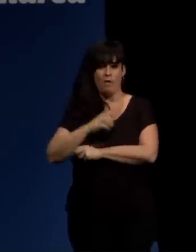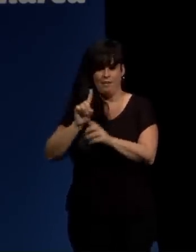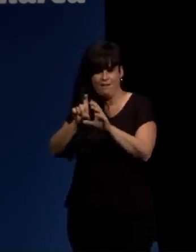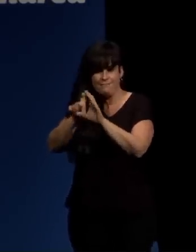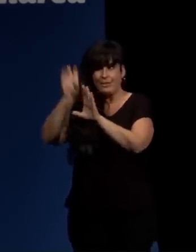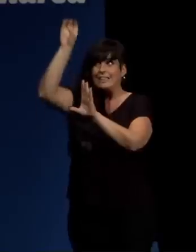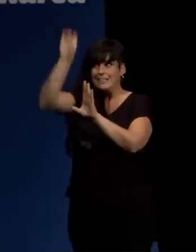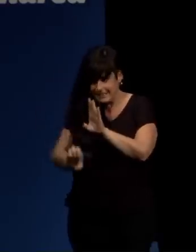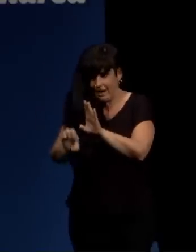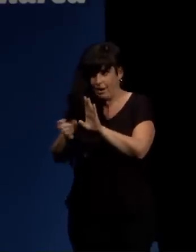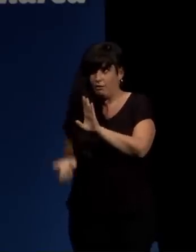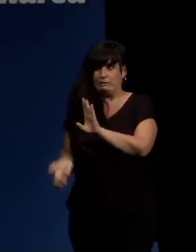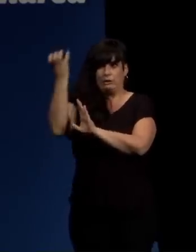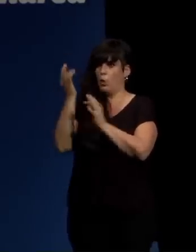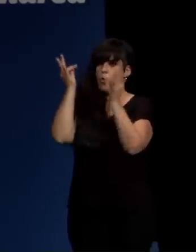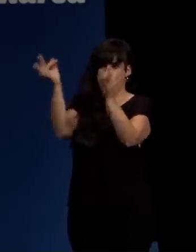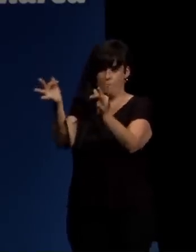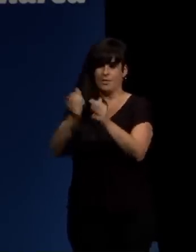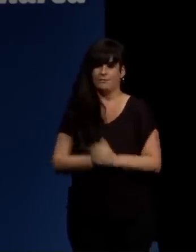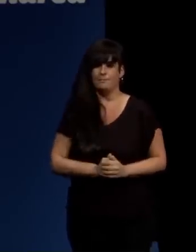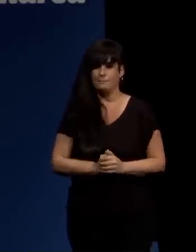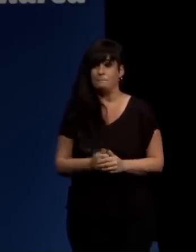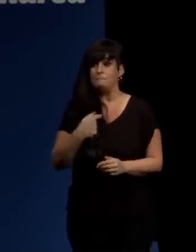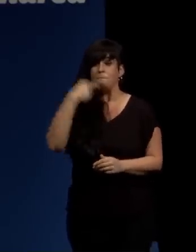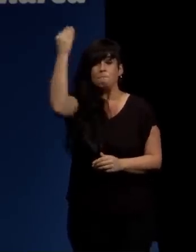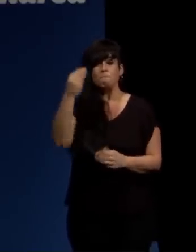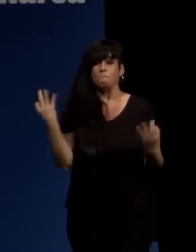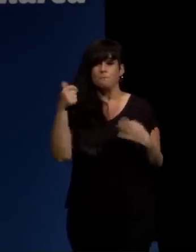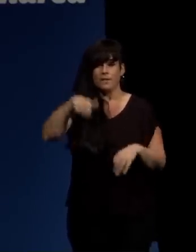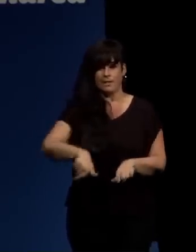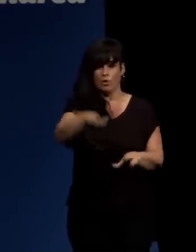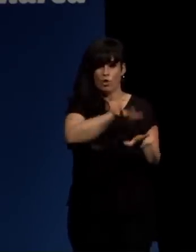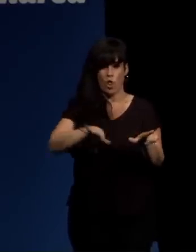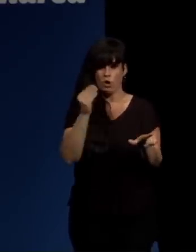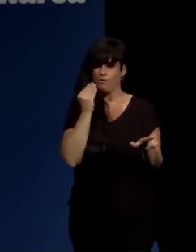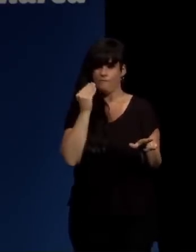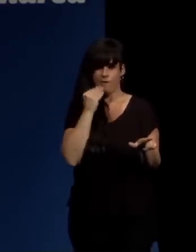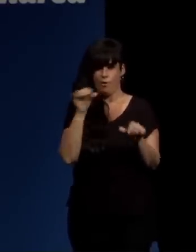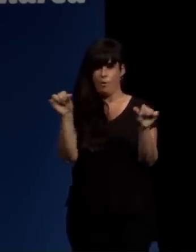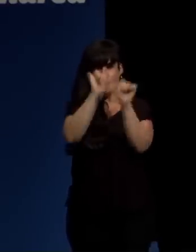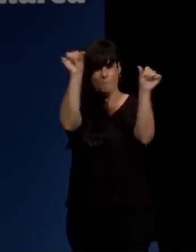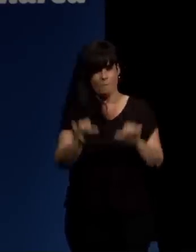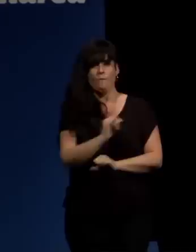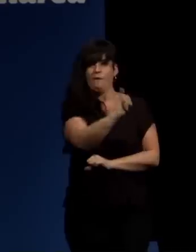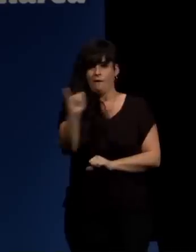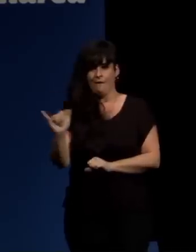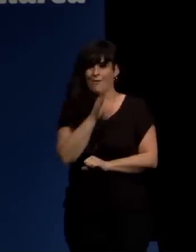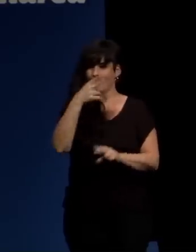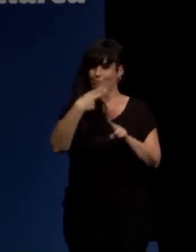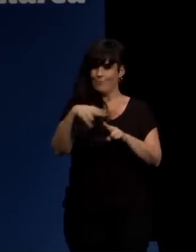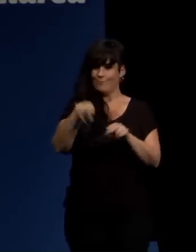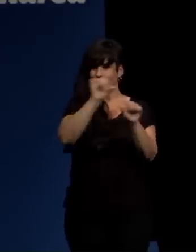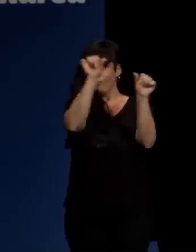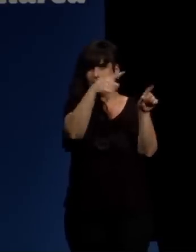non volver a levantarse. E creo que aquí en Ferrol temos claros exemplos de que outra forma de facer política é